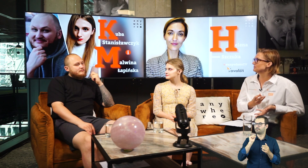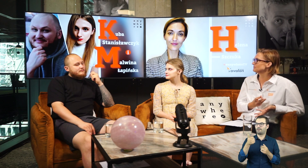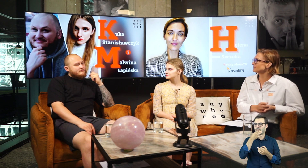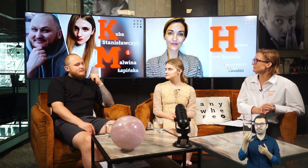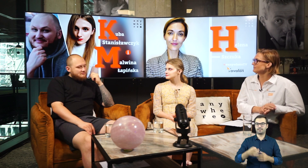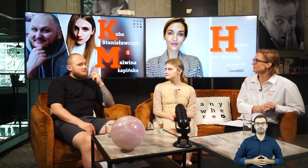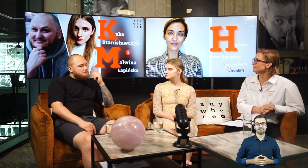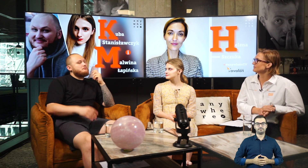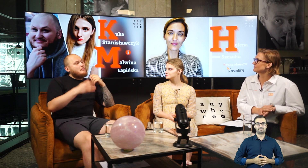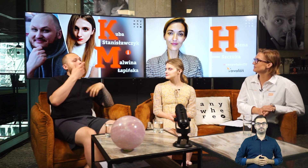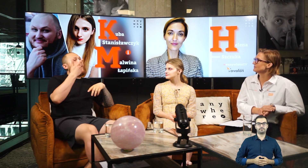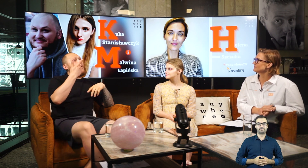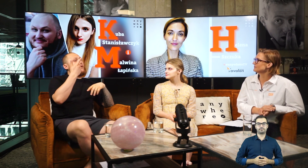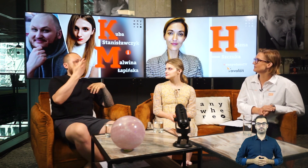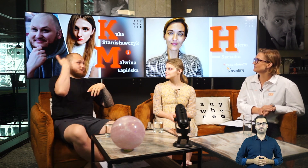zacznijmy.